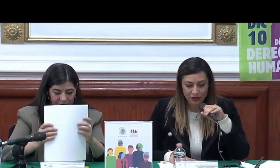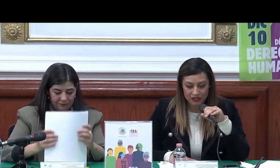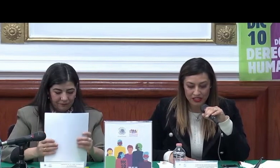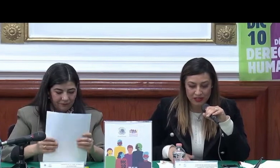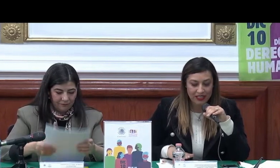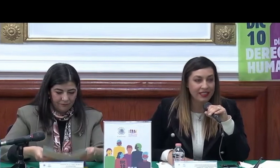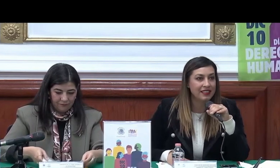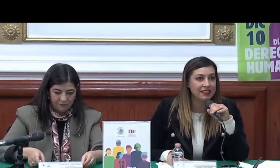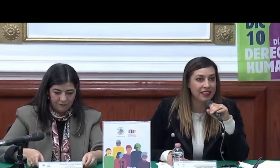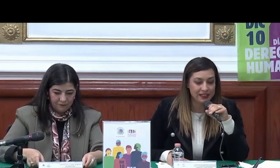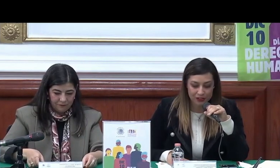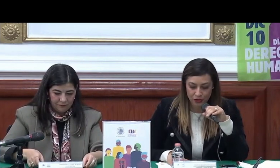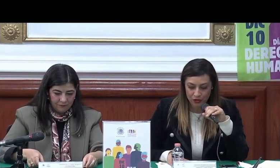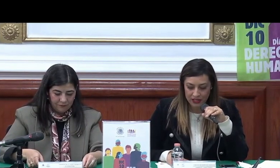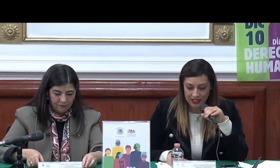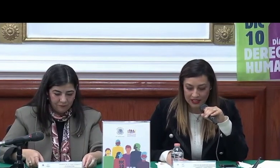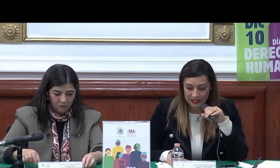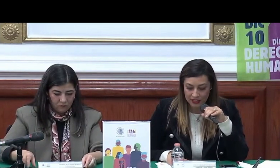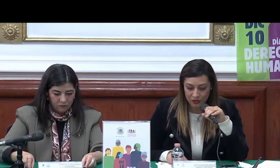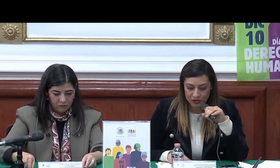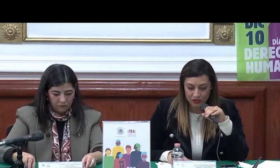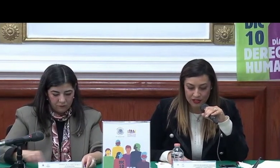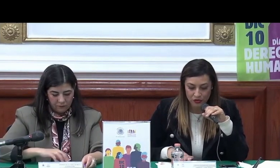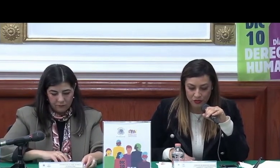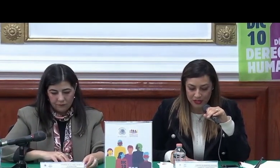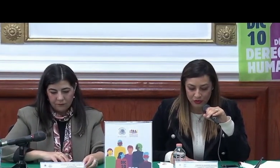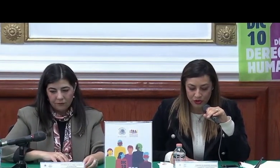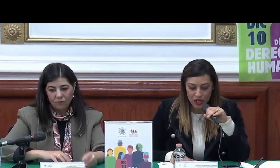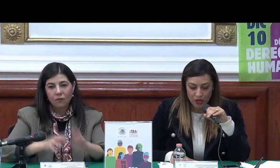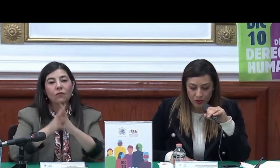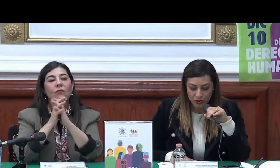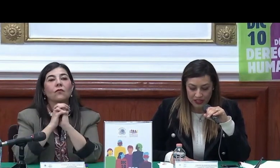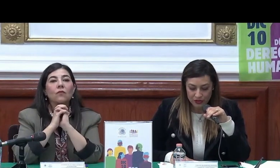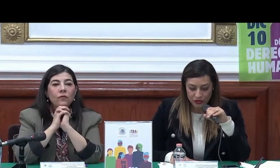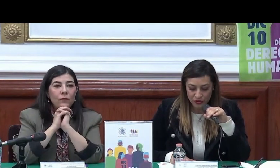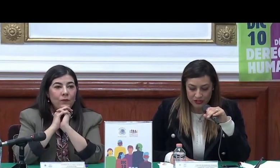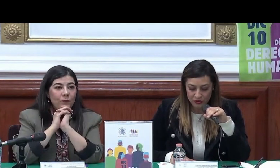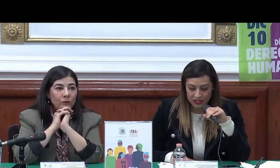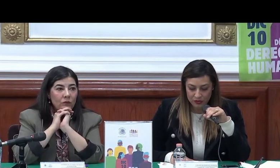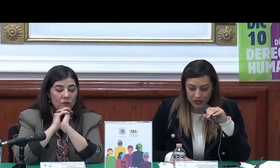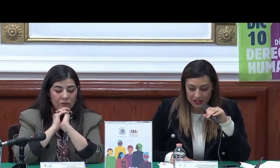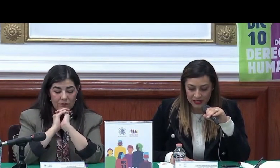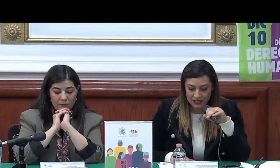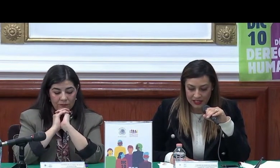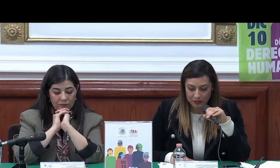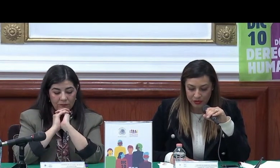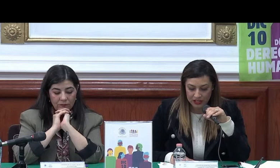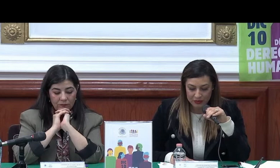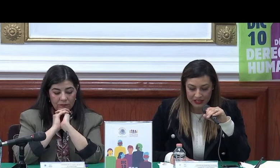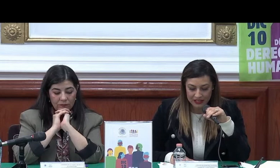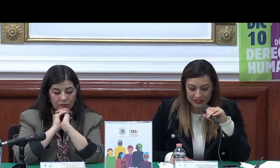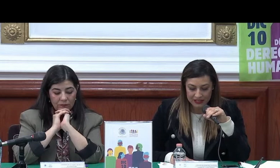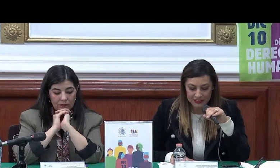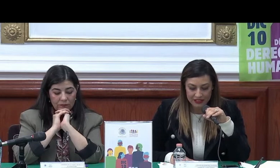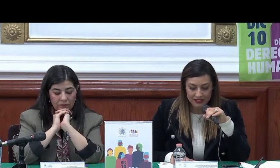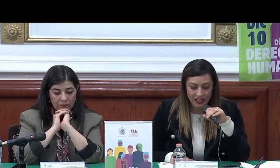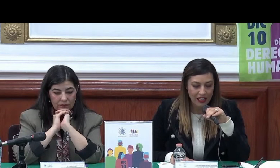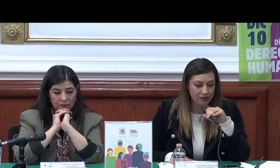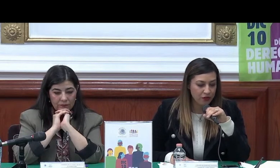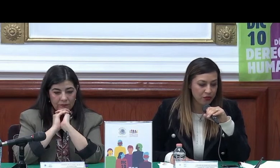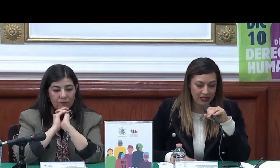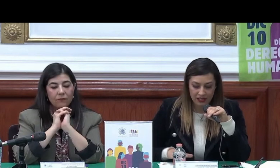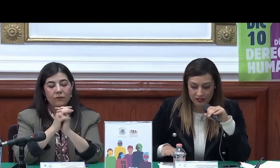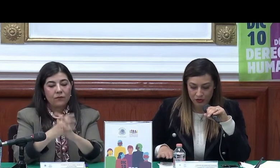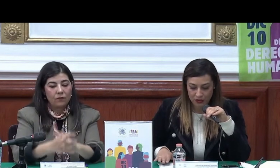a efecto de celebrar la tercera sesión ordinaria de la Comisión de Derechos Humanos. Por lo tanto, solicito a la diputada secretaria proceda a pasar lista de asistencia